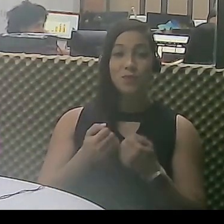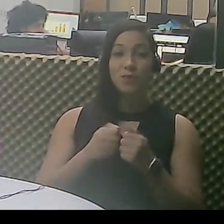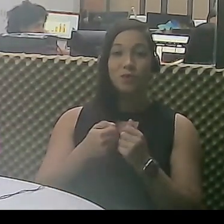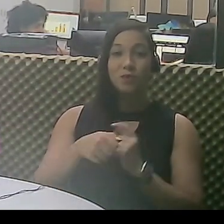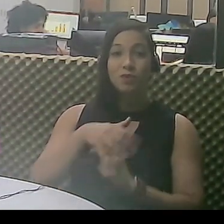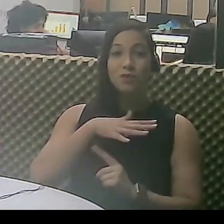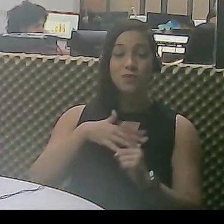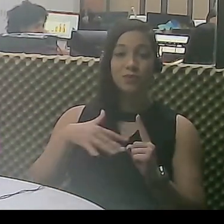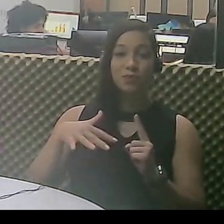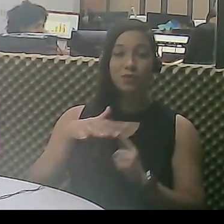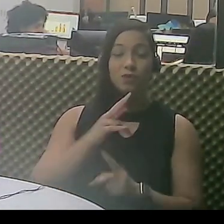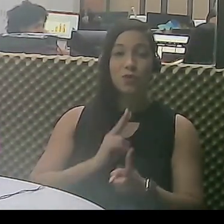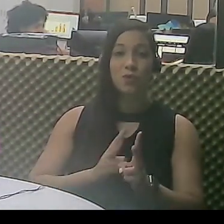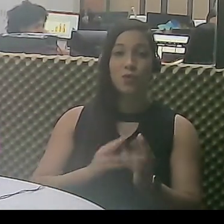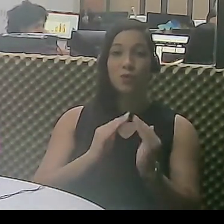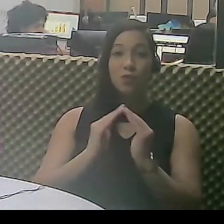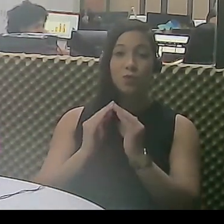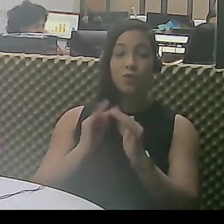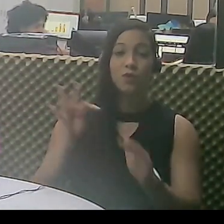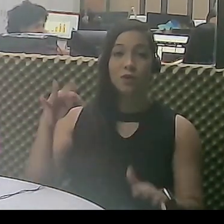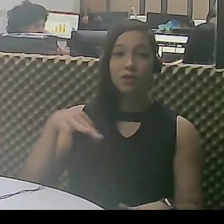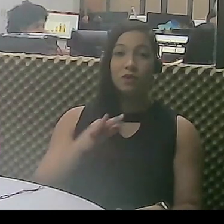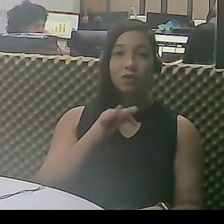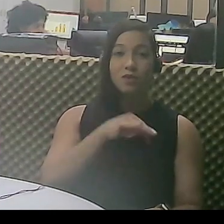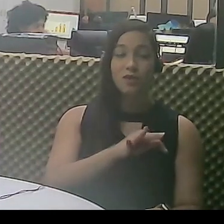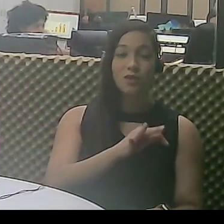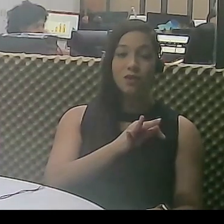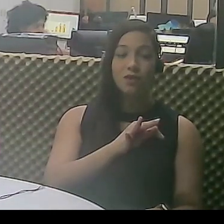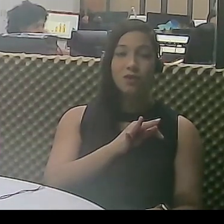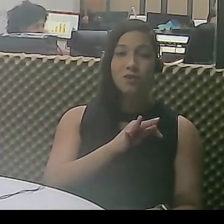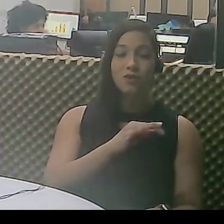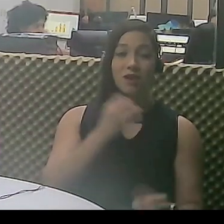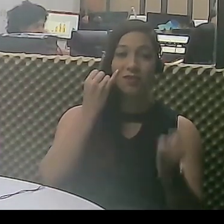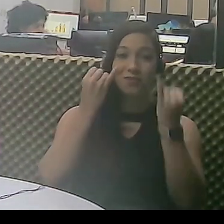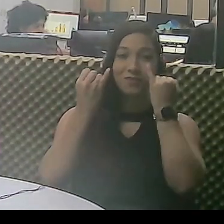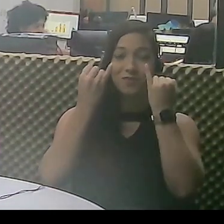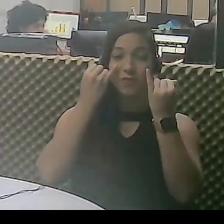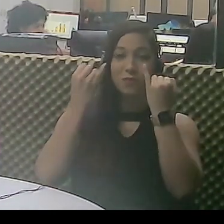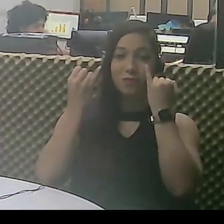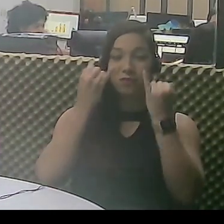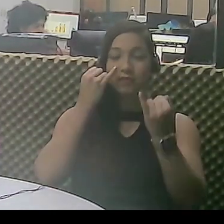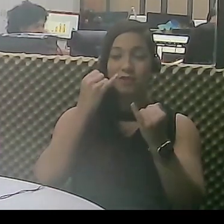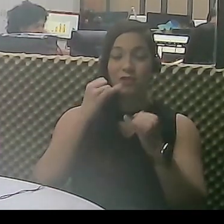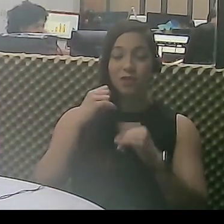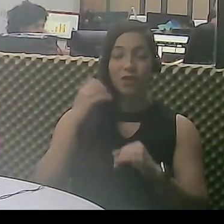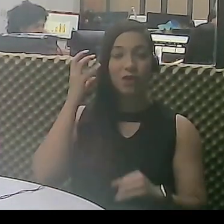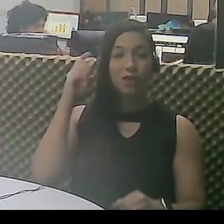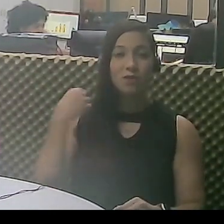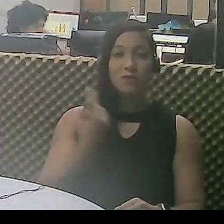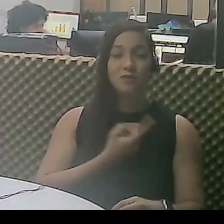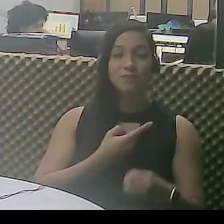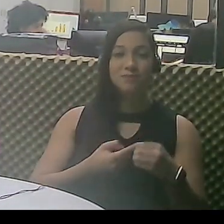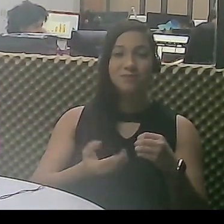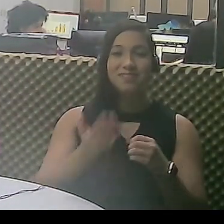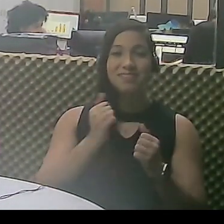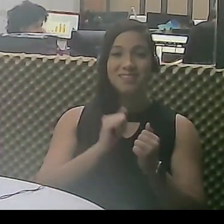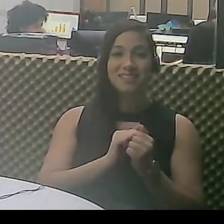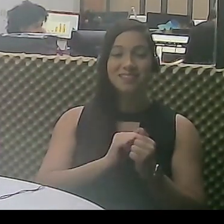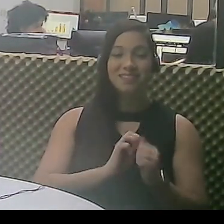social segue no assentamento Tangará. É hora de ficar bem informado com a Rádio Nossa Cidade. Vem com a